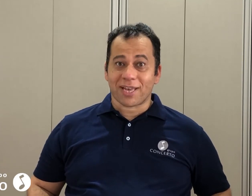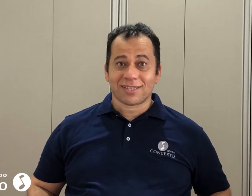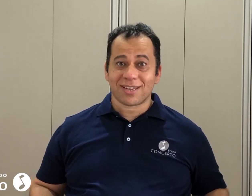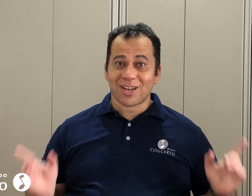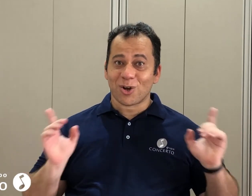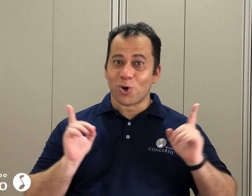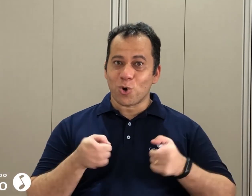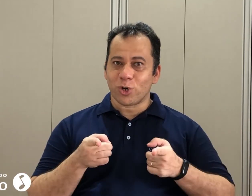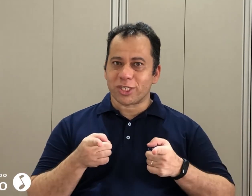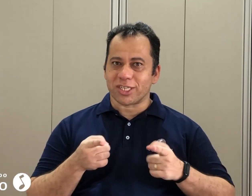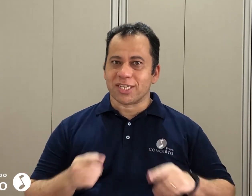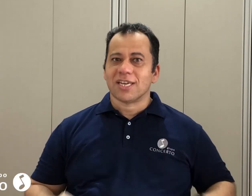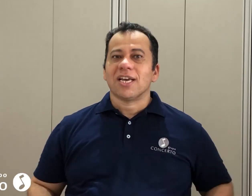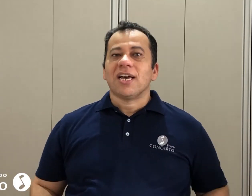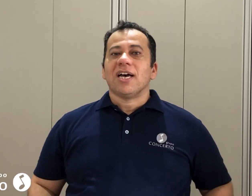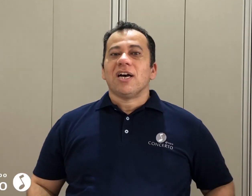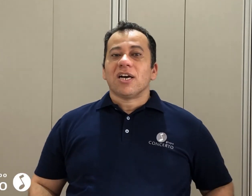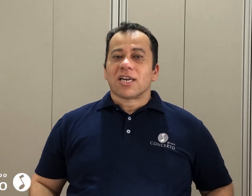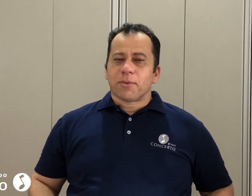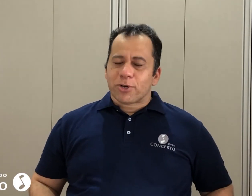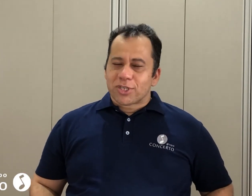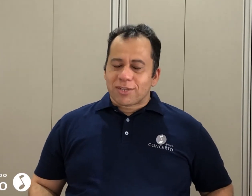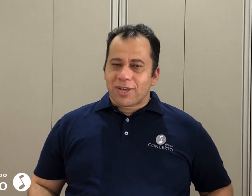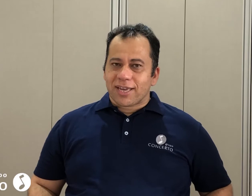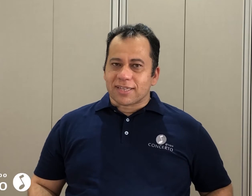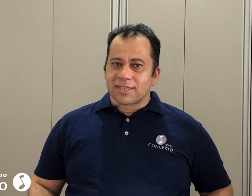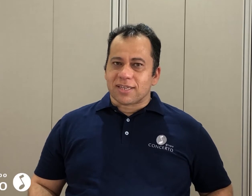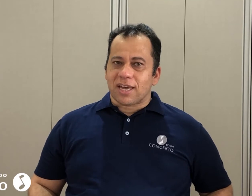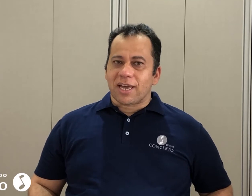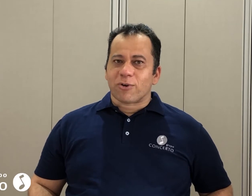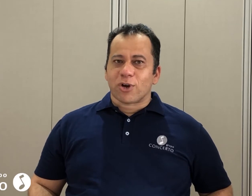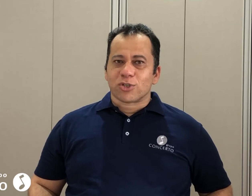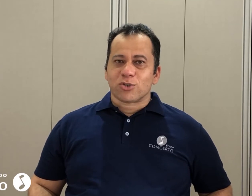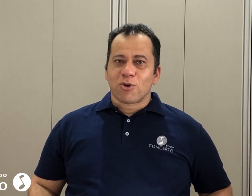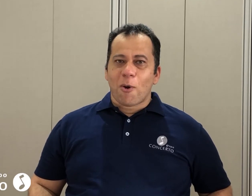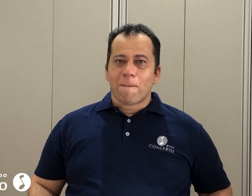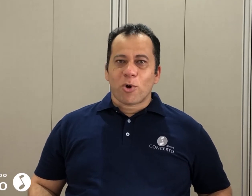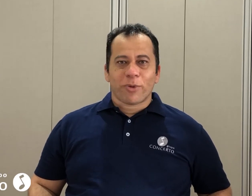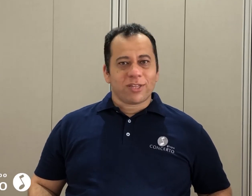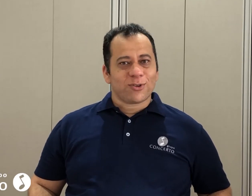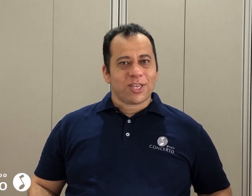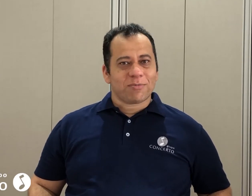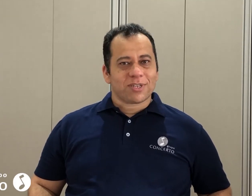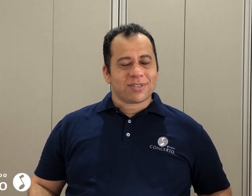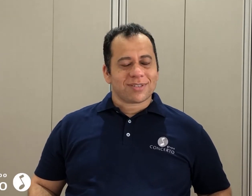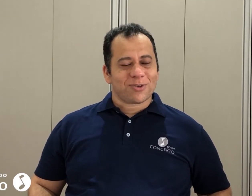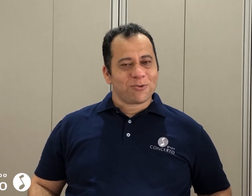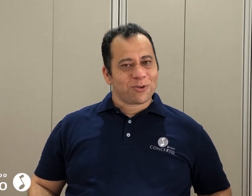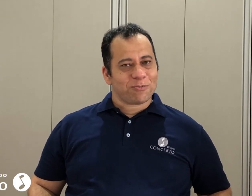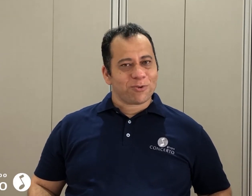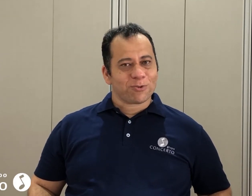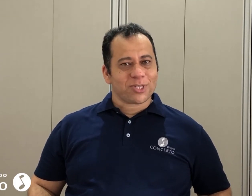começa hoje. Que projeto é esse? É o nosso Momento Libras com o grupo